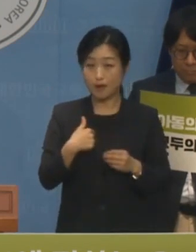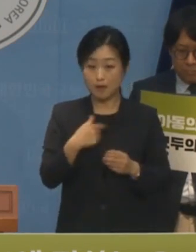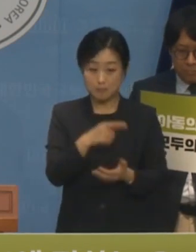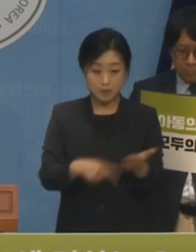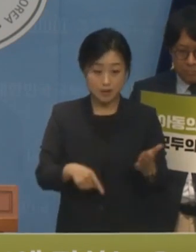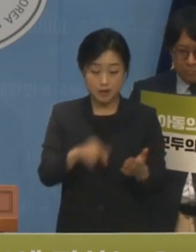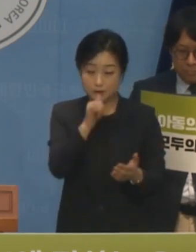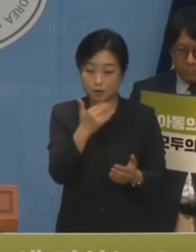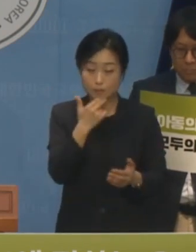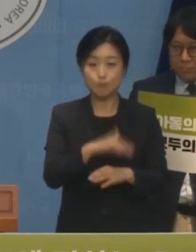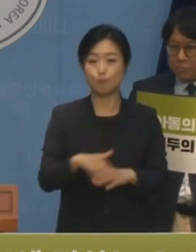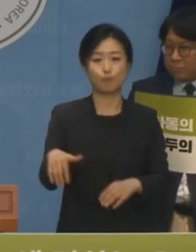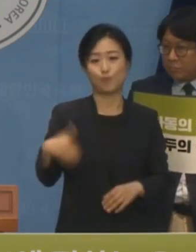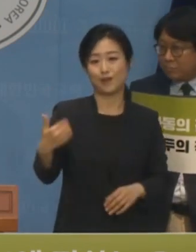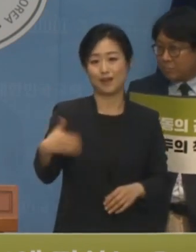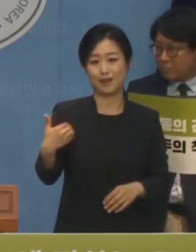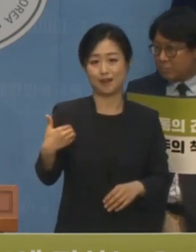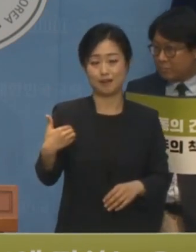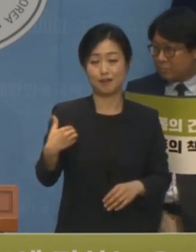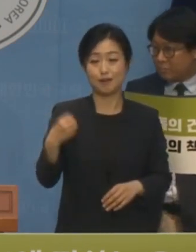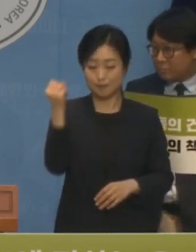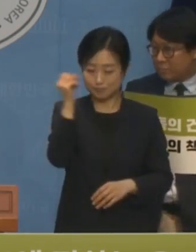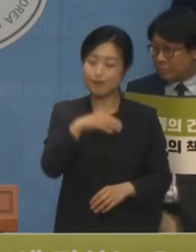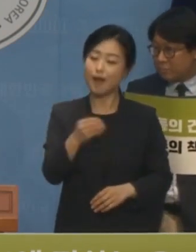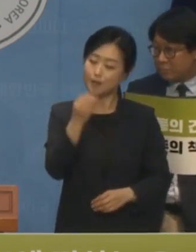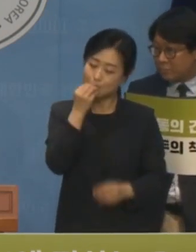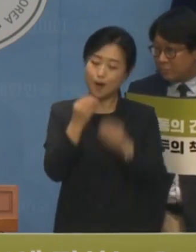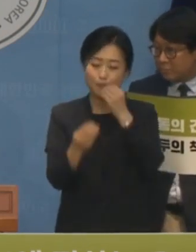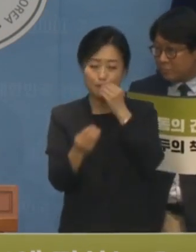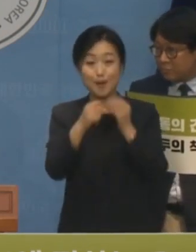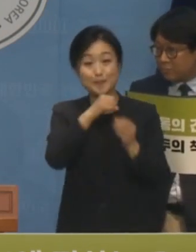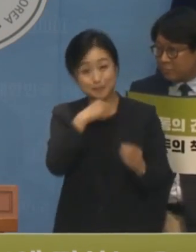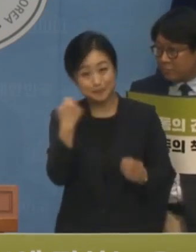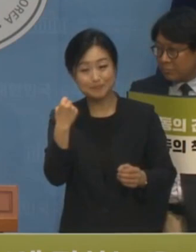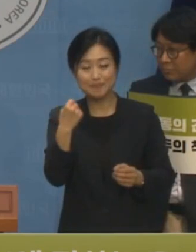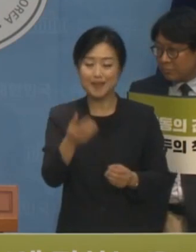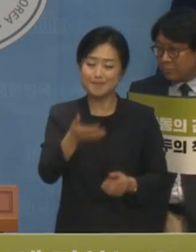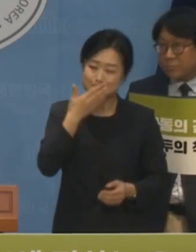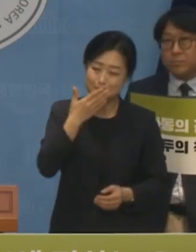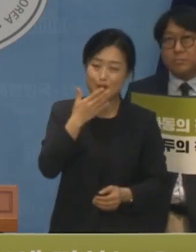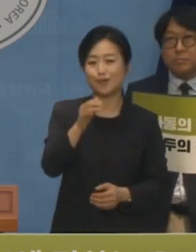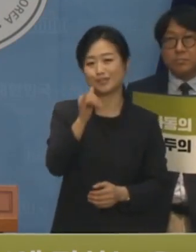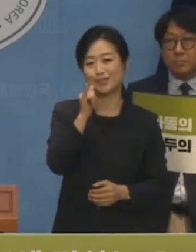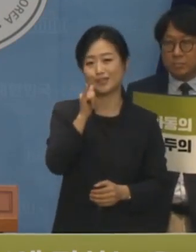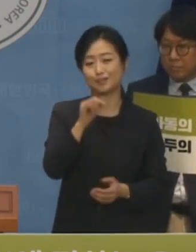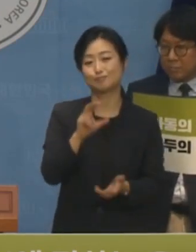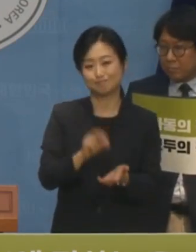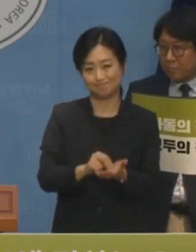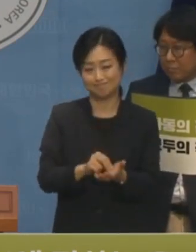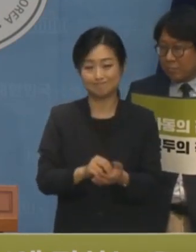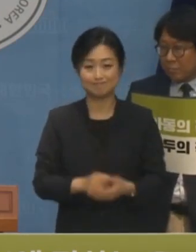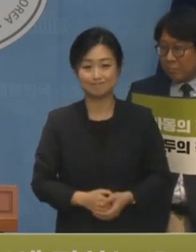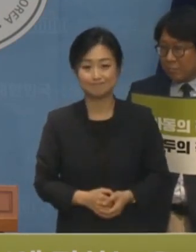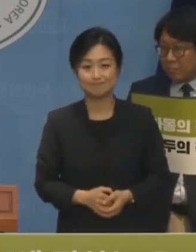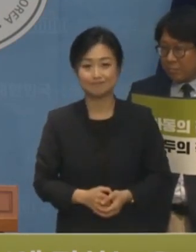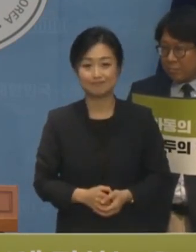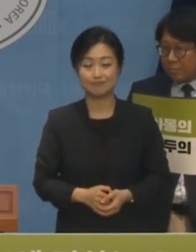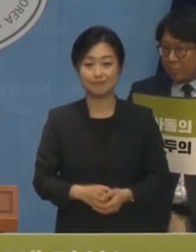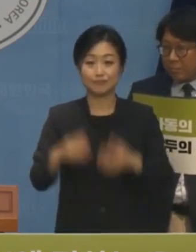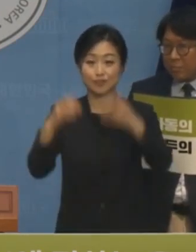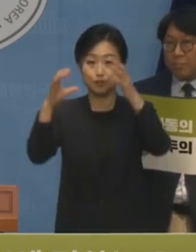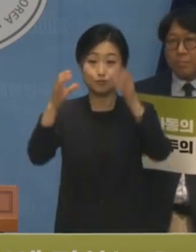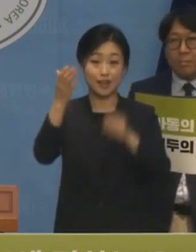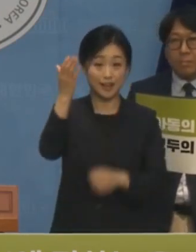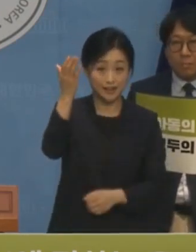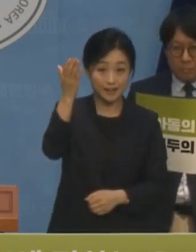영향을 미치는지 몰라 영양가 구분 없이 단순히 맛있는 음식만을 더 찾게 되는 것 같습니다.